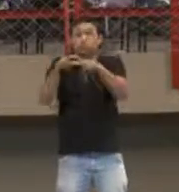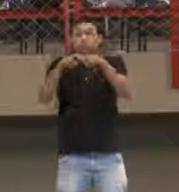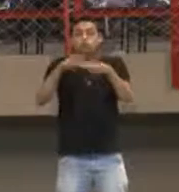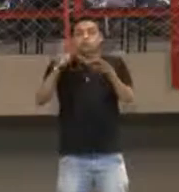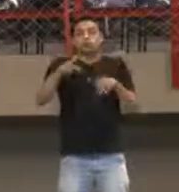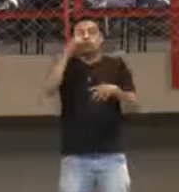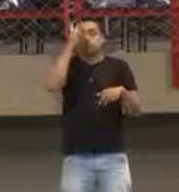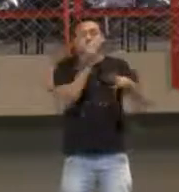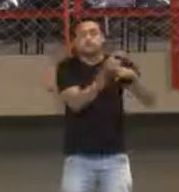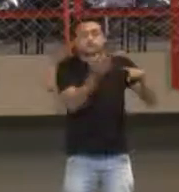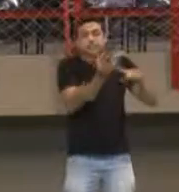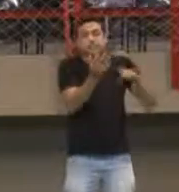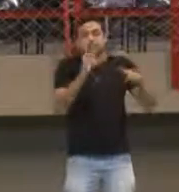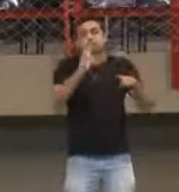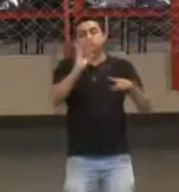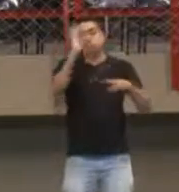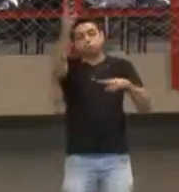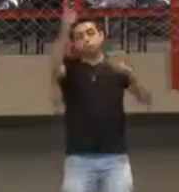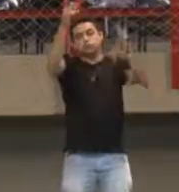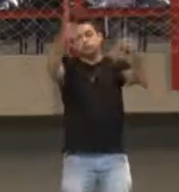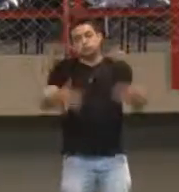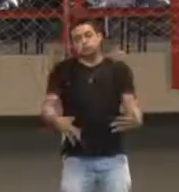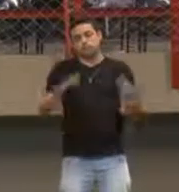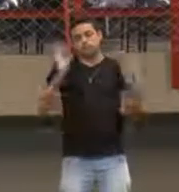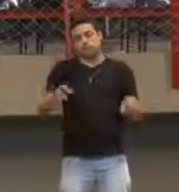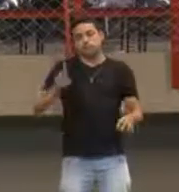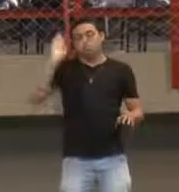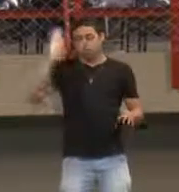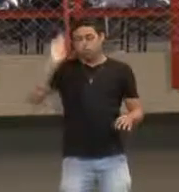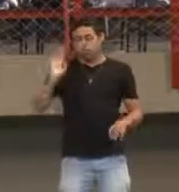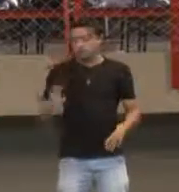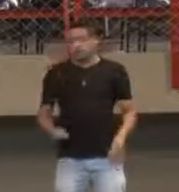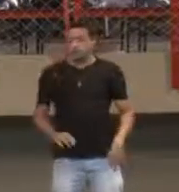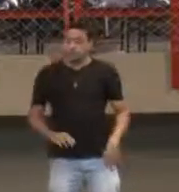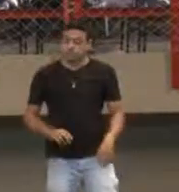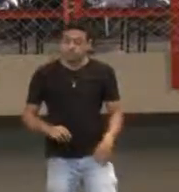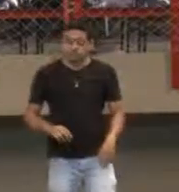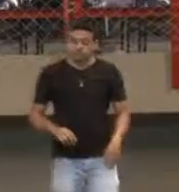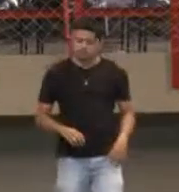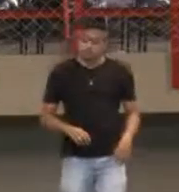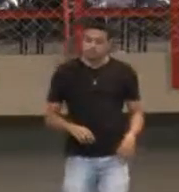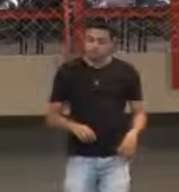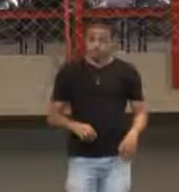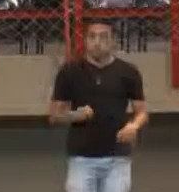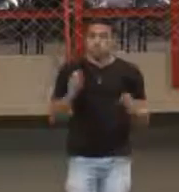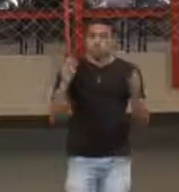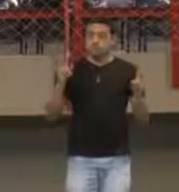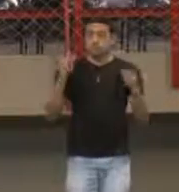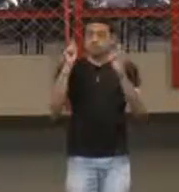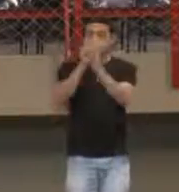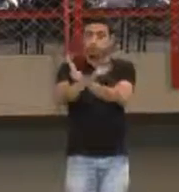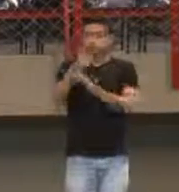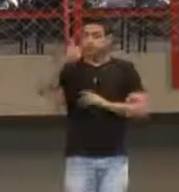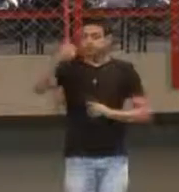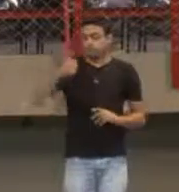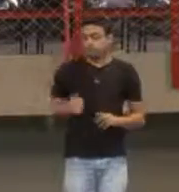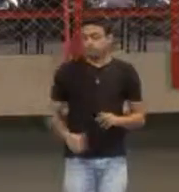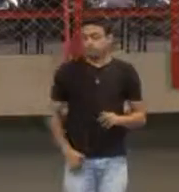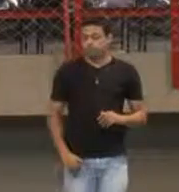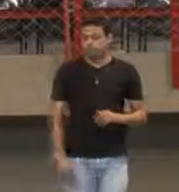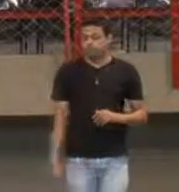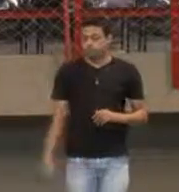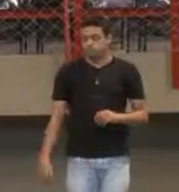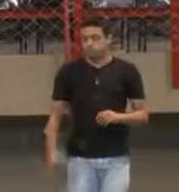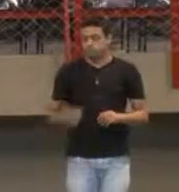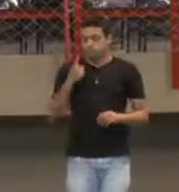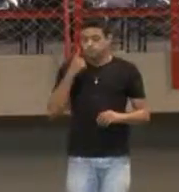da física vai comentar isso com vocês bem direitinho, eu prometo, tá bom? Vamos para a primeira questão? Vai. Vamos ver se